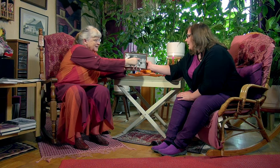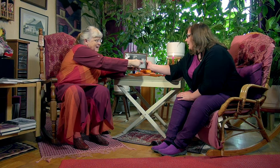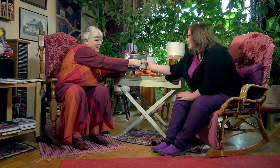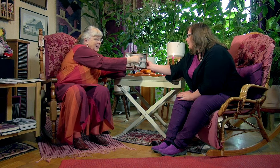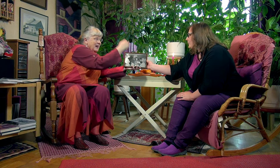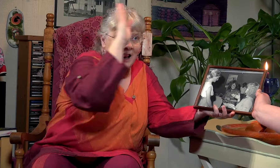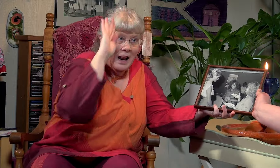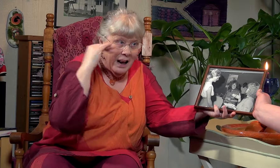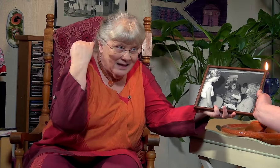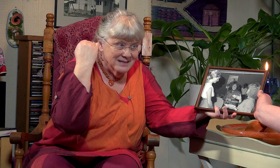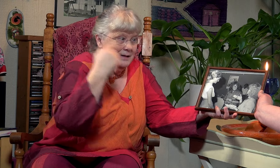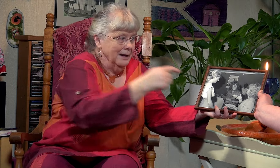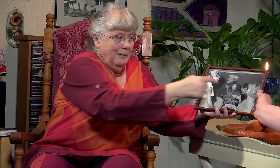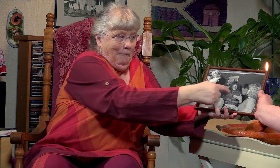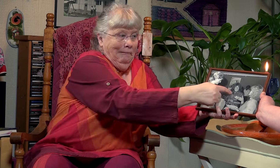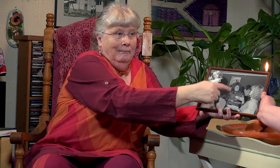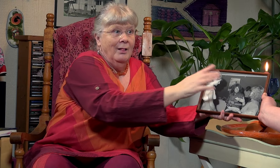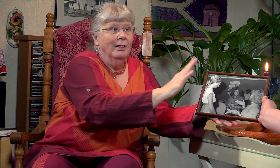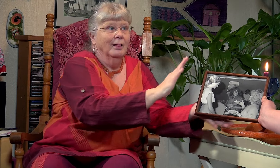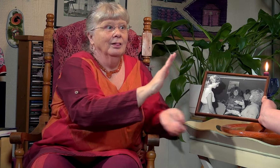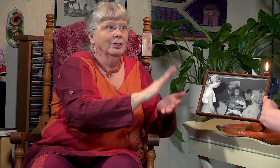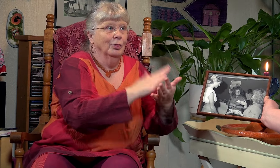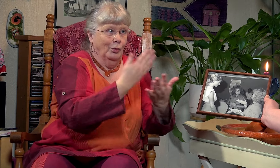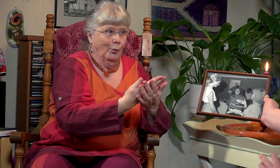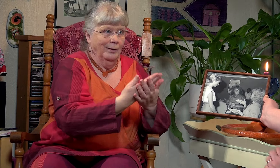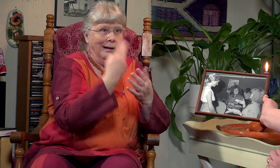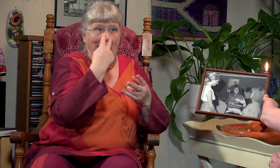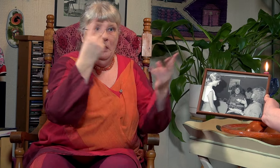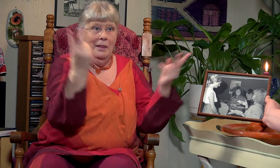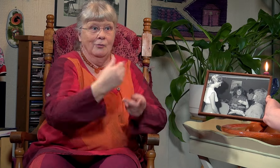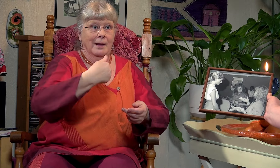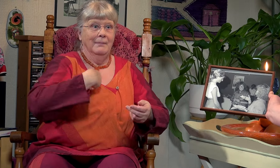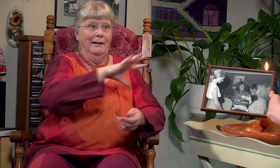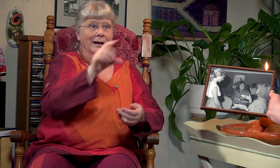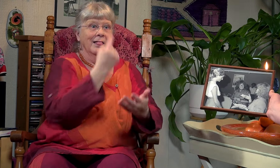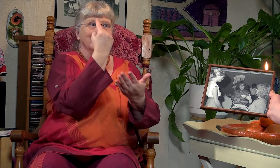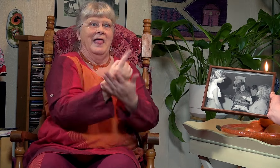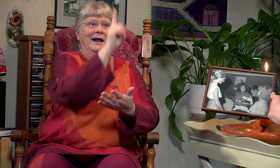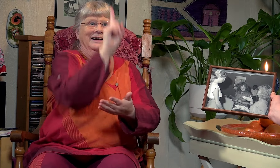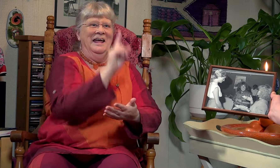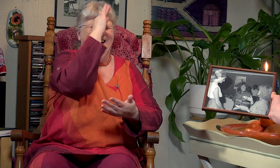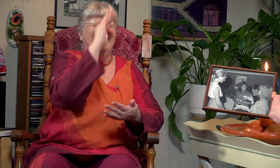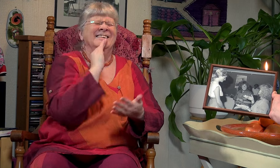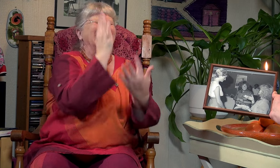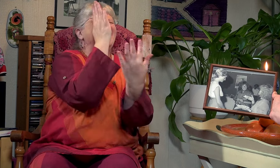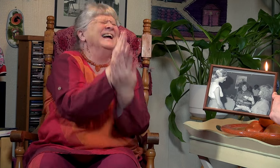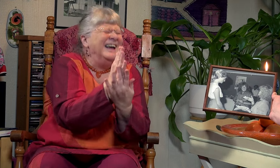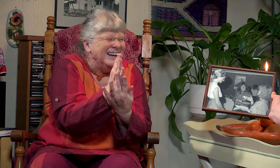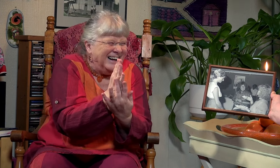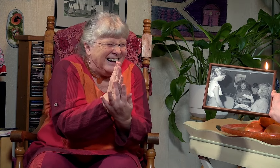Prinsessa Diana, Liisa Kauppinen ja tulkki. Olen siinä keskellä ikään